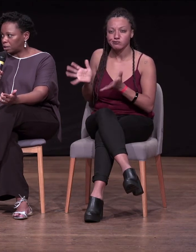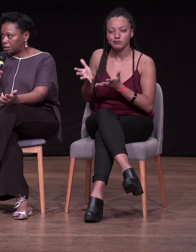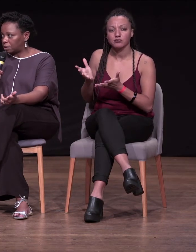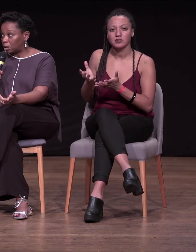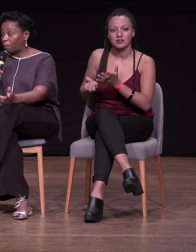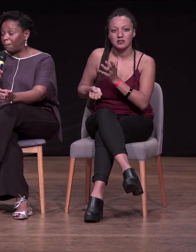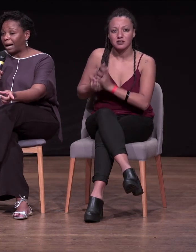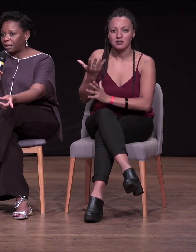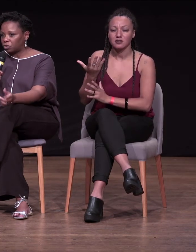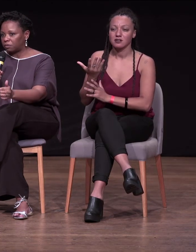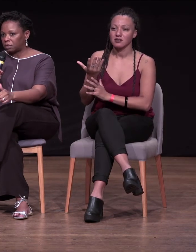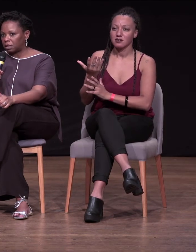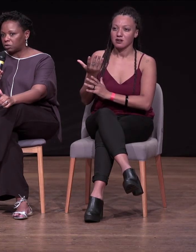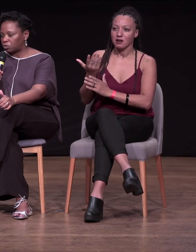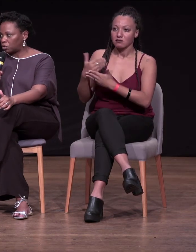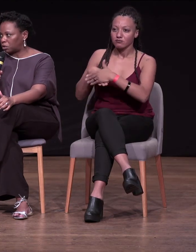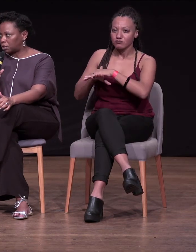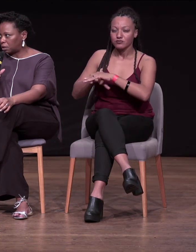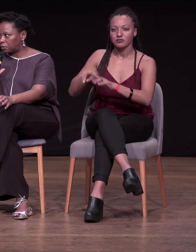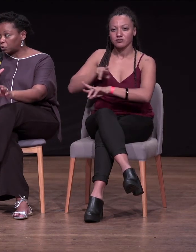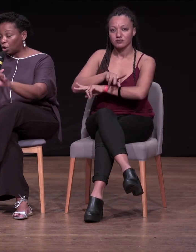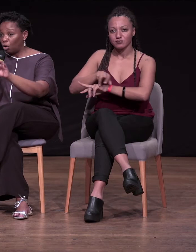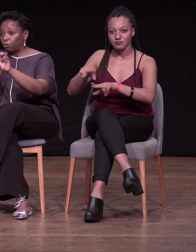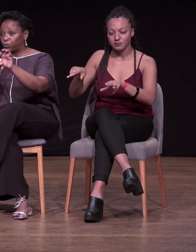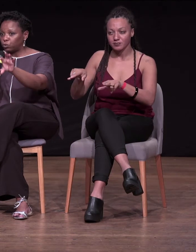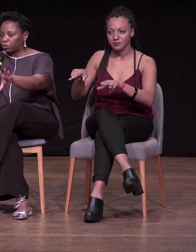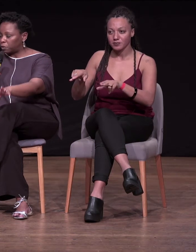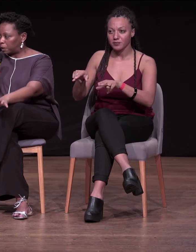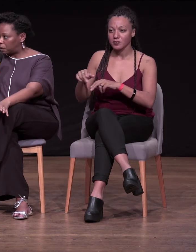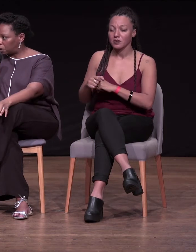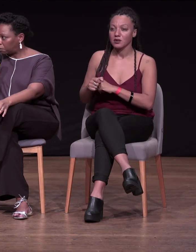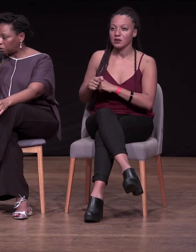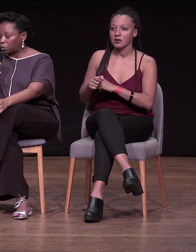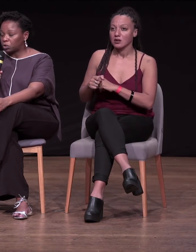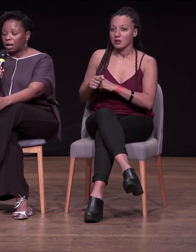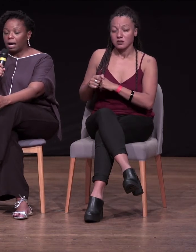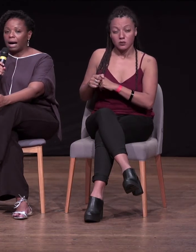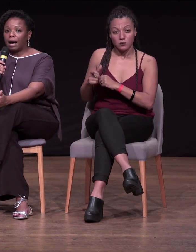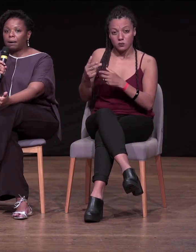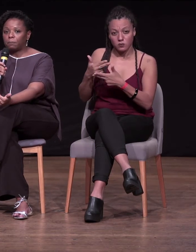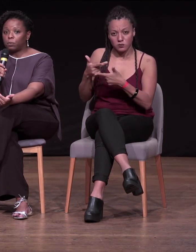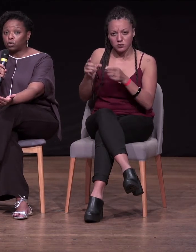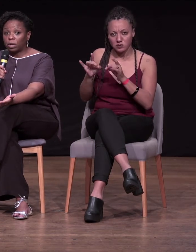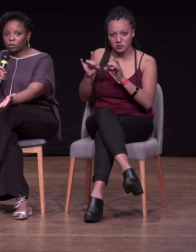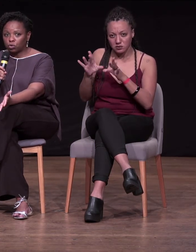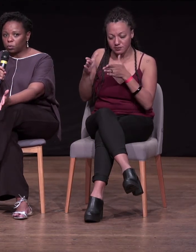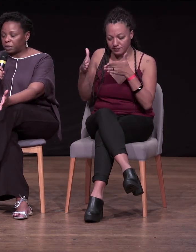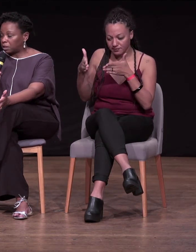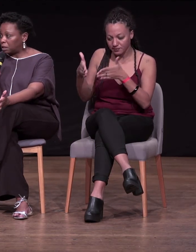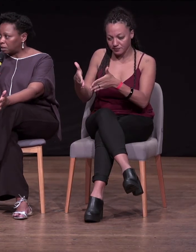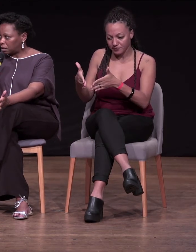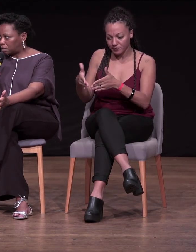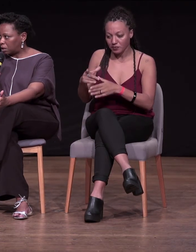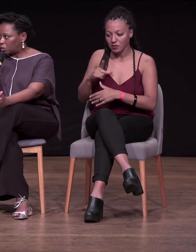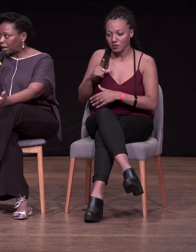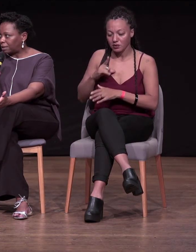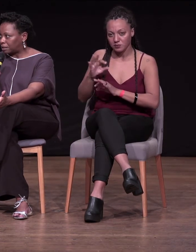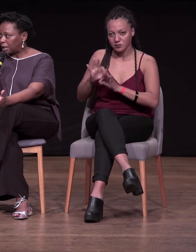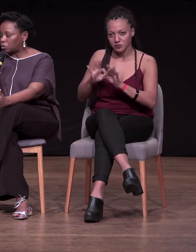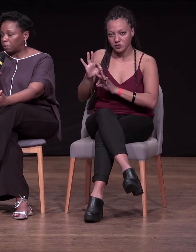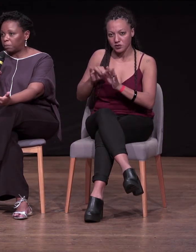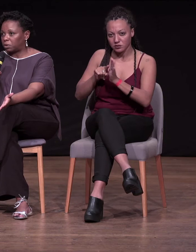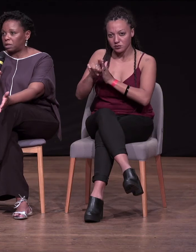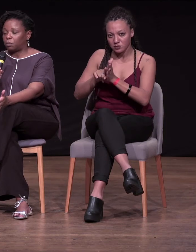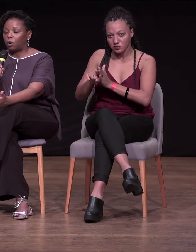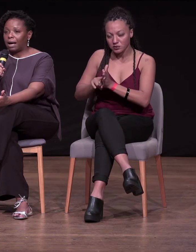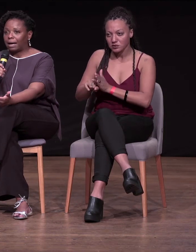fundos de aquisição para a diversidade dos seus acervos, fundos específicos, a projetos de pesquisa sendo